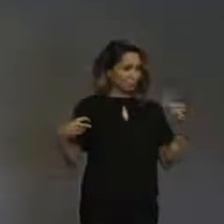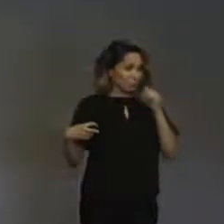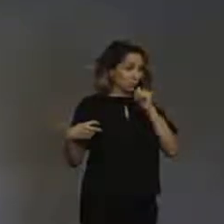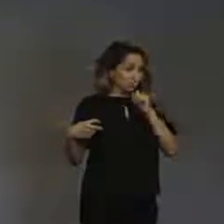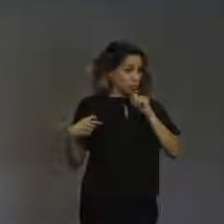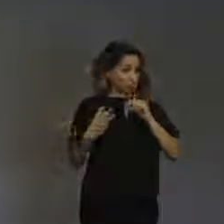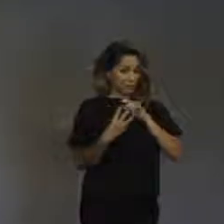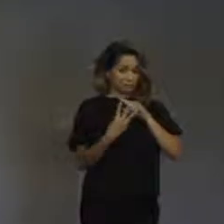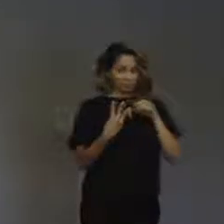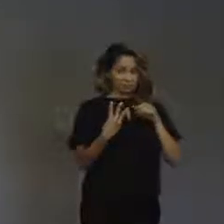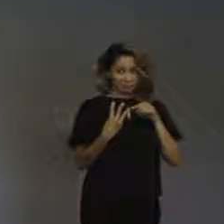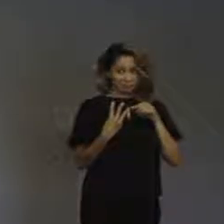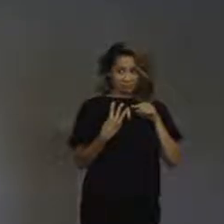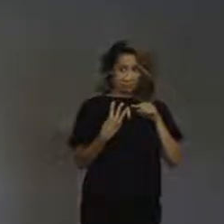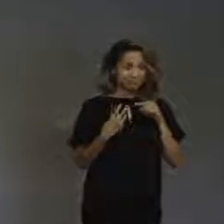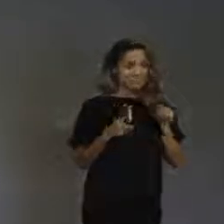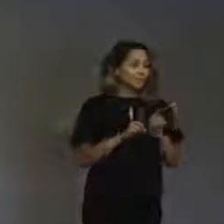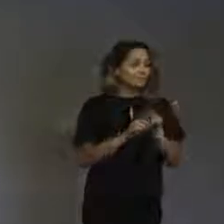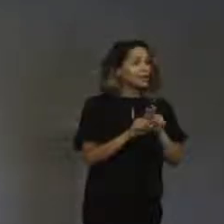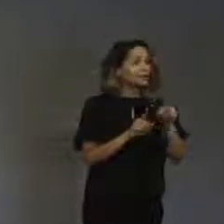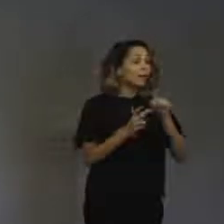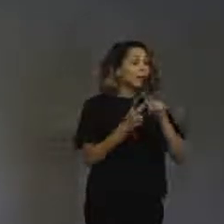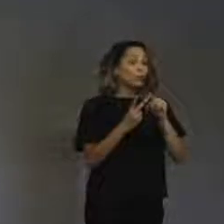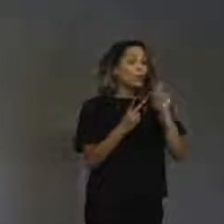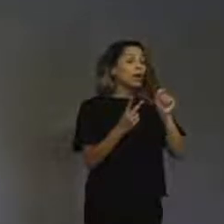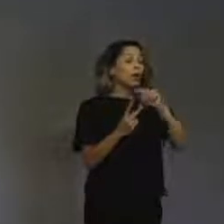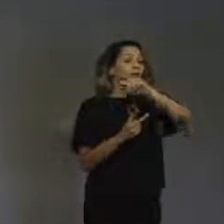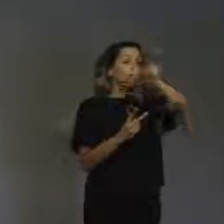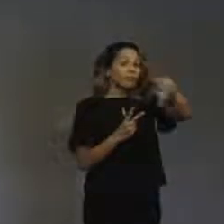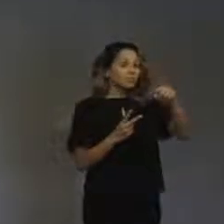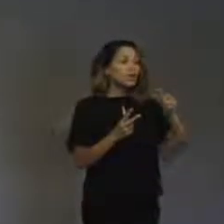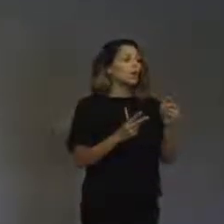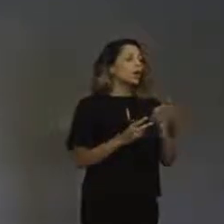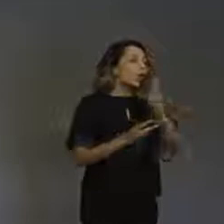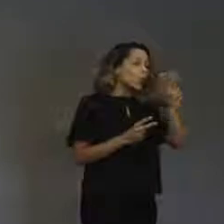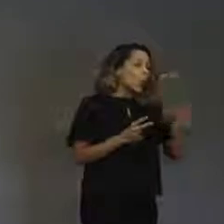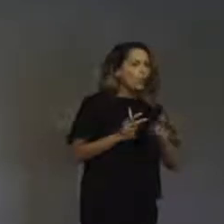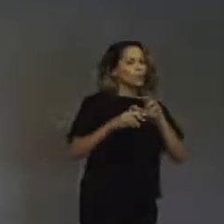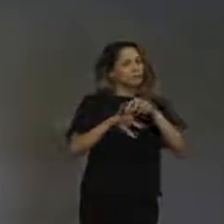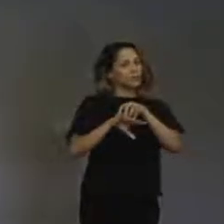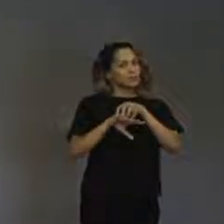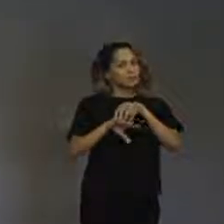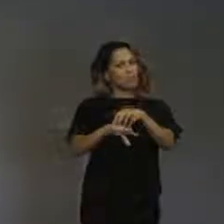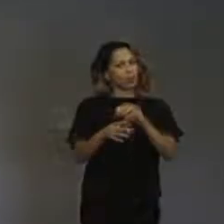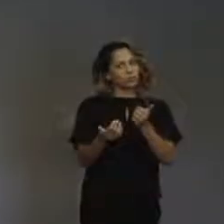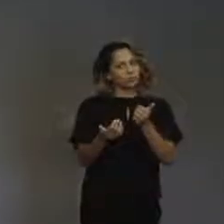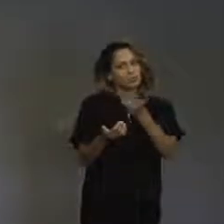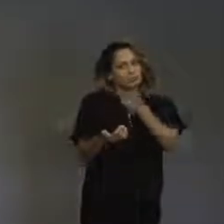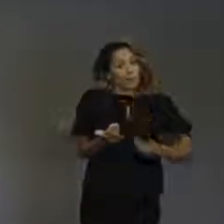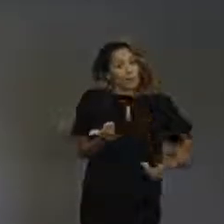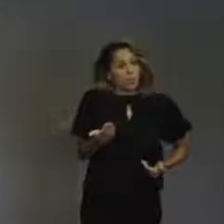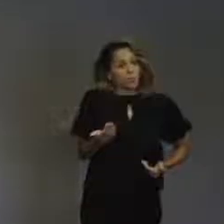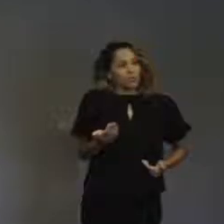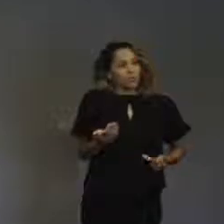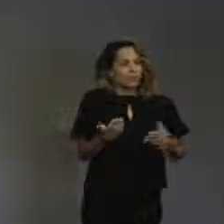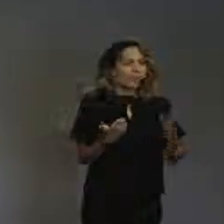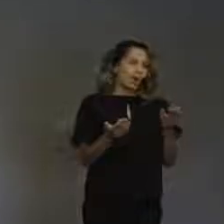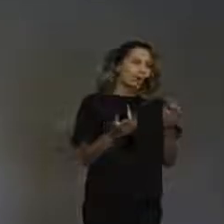de transporte público para vir, mas que pegou um outro modal, que é a exceção. Não deveria ser, mas é a